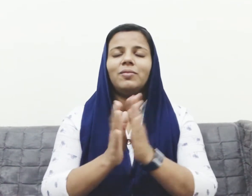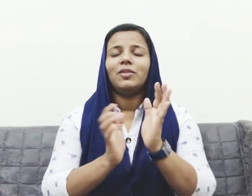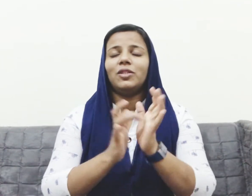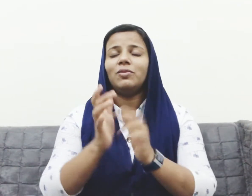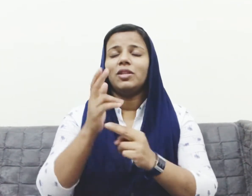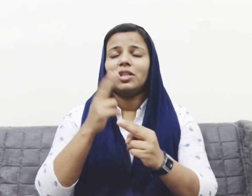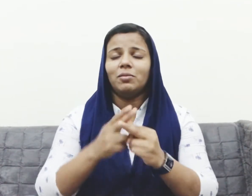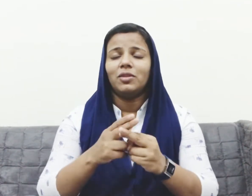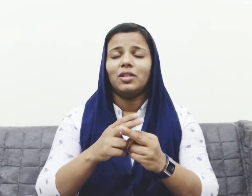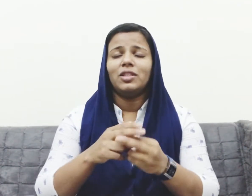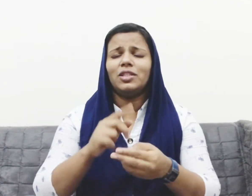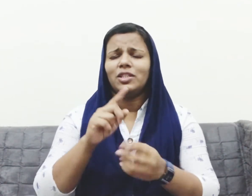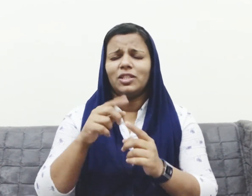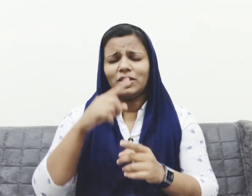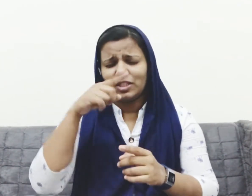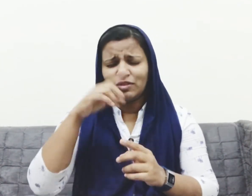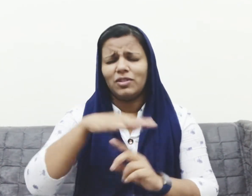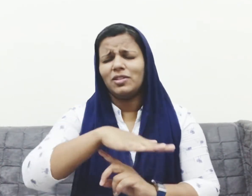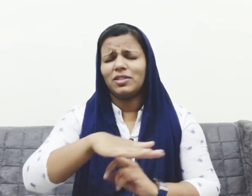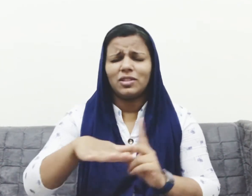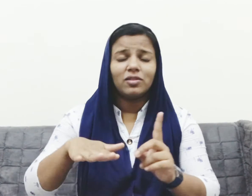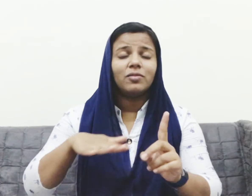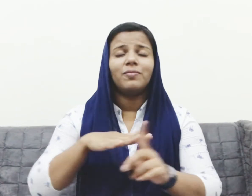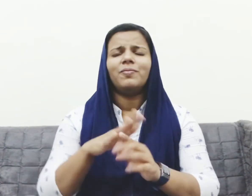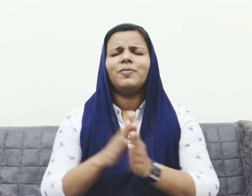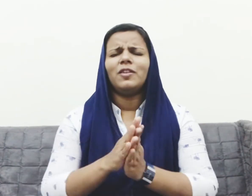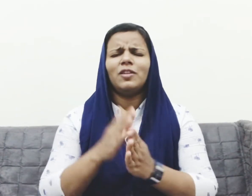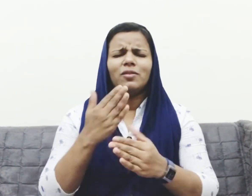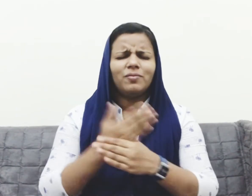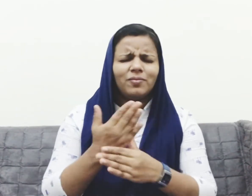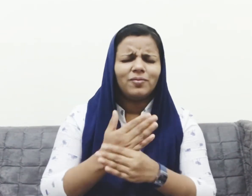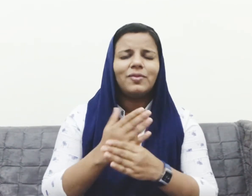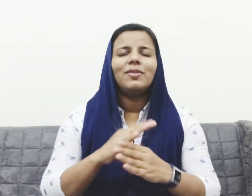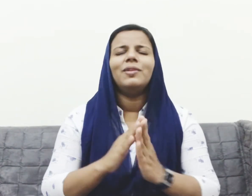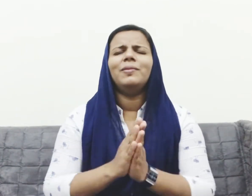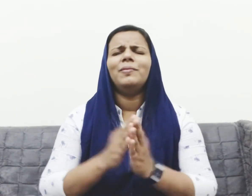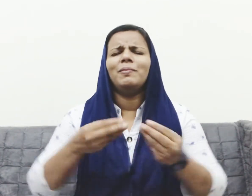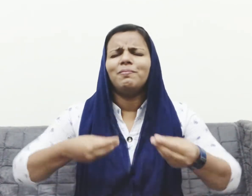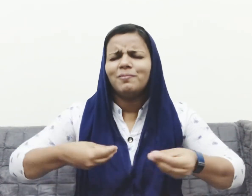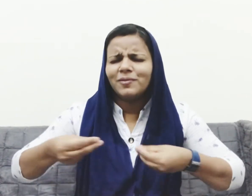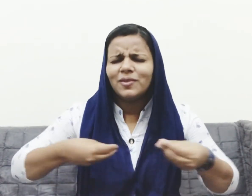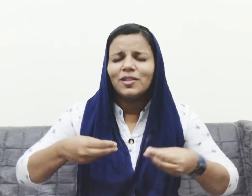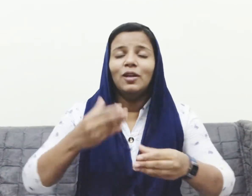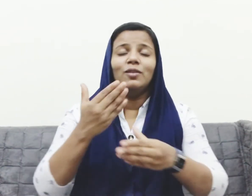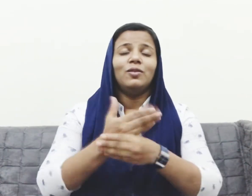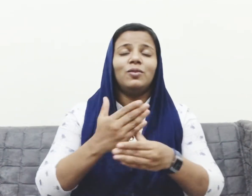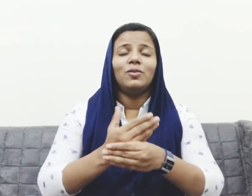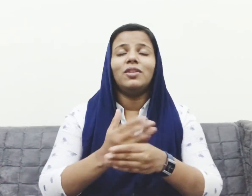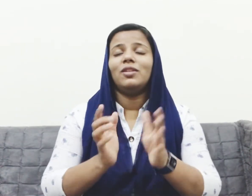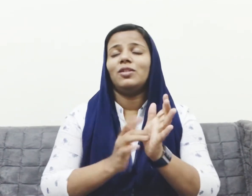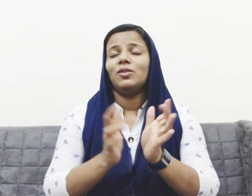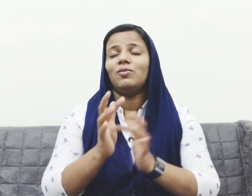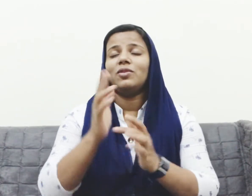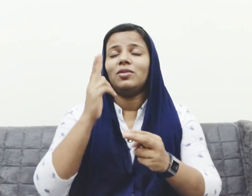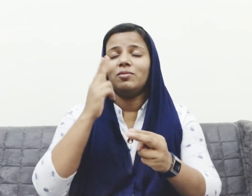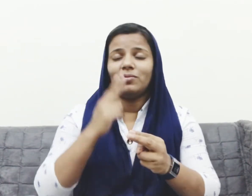യേശു ക്രിസ്തുവിൻ്റെ നാമത്തിൽ ഇവരുടെ ജീവിത സാഹചര്യങ്ങൾ, അല്ലെങ്കിൽ ഉപജീവന മാർഗങ്ങൾ, ബിസിനസ്, ജോലിയൊക്കെ യേശു ക്രിസ്തുവിൻ്റെ